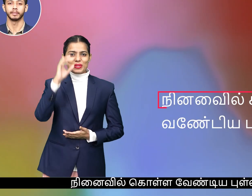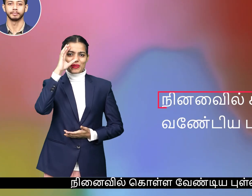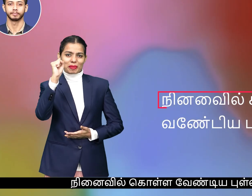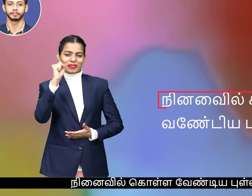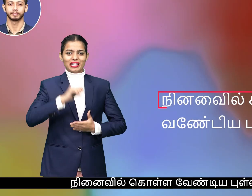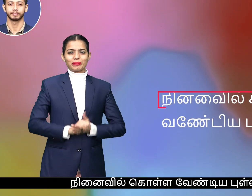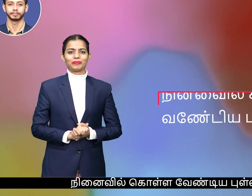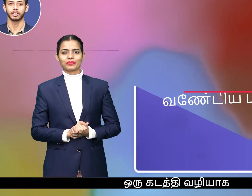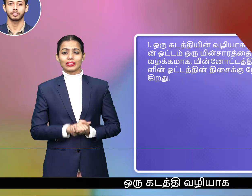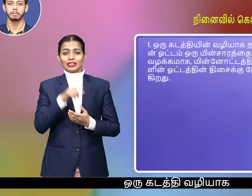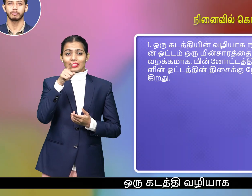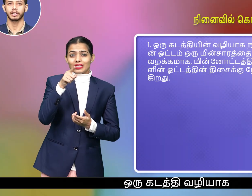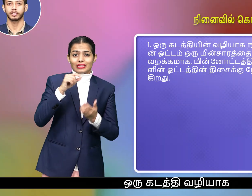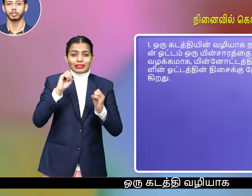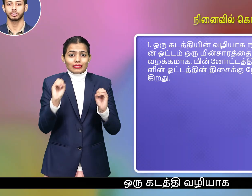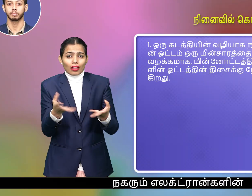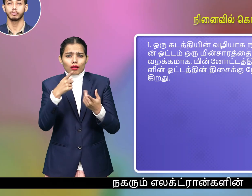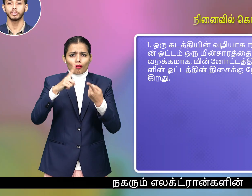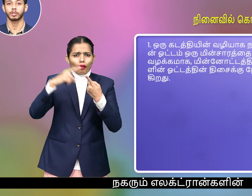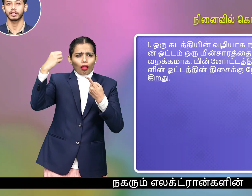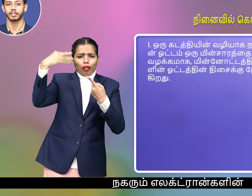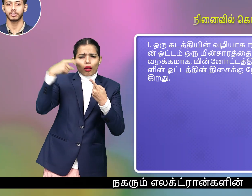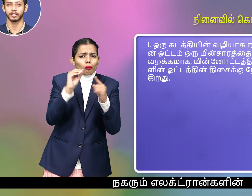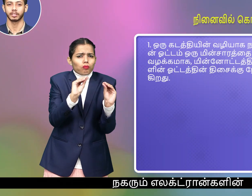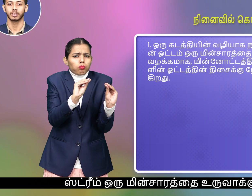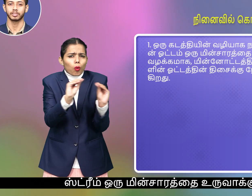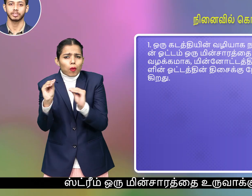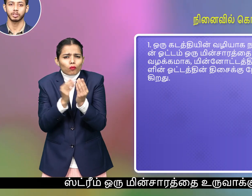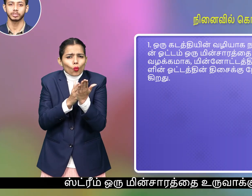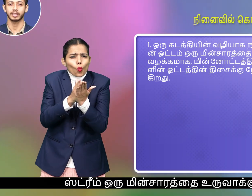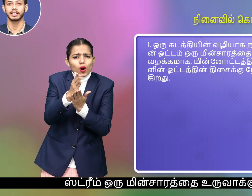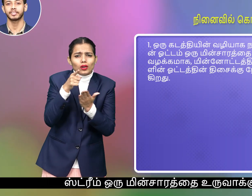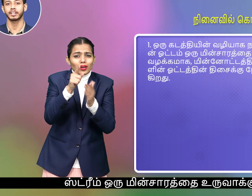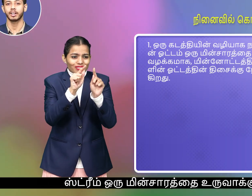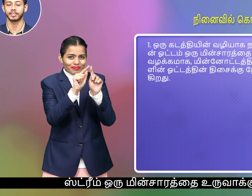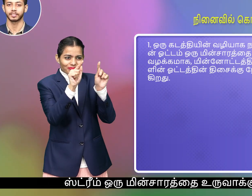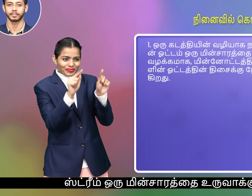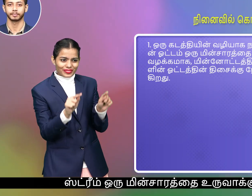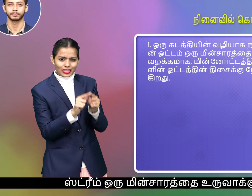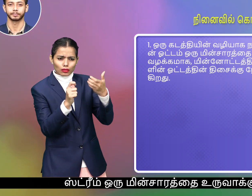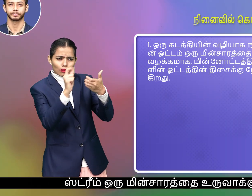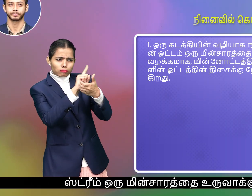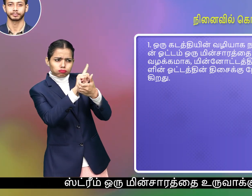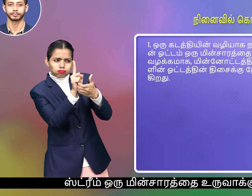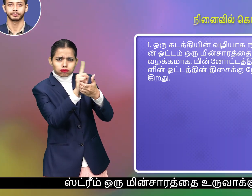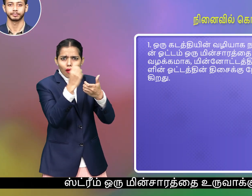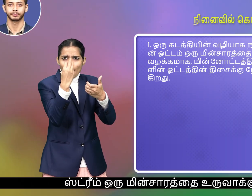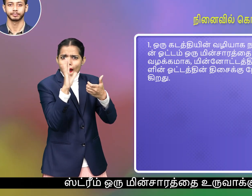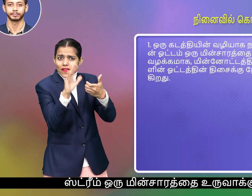நினைவில் வைத்துக் கொள்ளுங்கள், ஒரு கடத்தி வழியாக நகரும் எலக்ட்ரான்களின் நகர்வு ஒரு மின்சாரத்தை